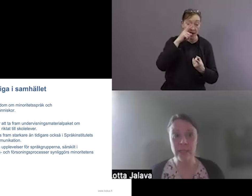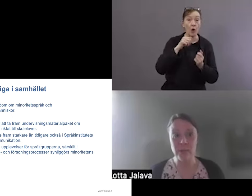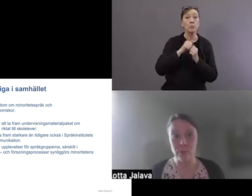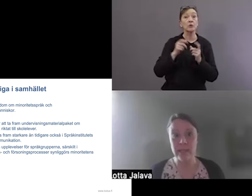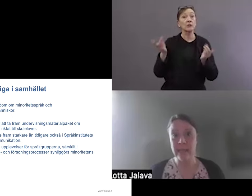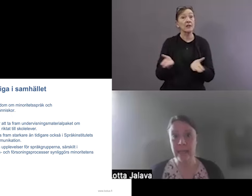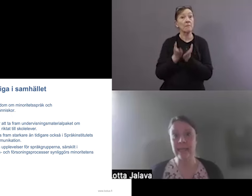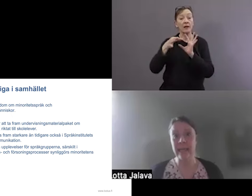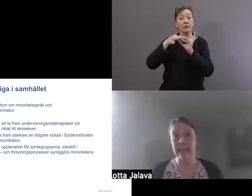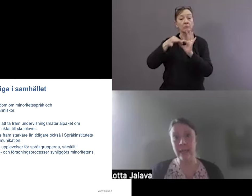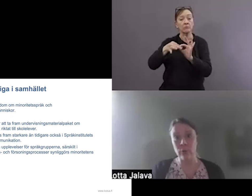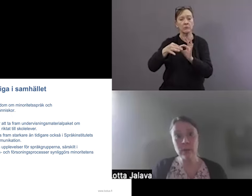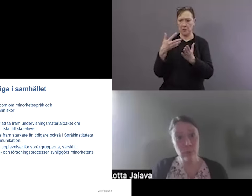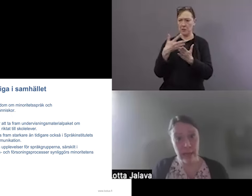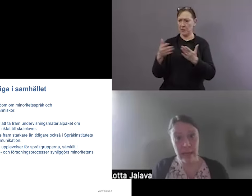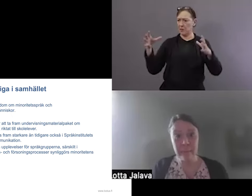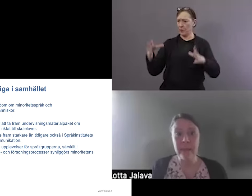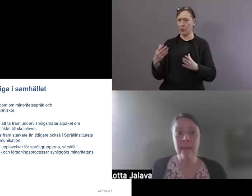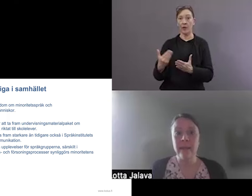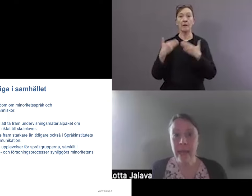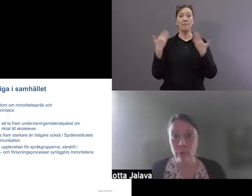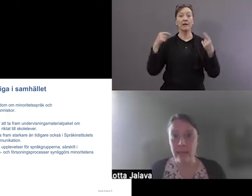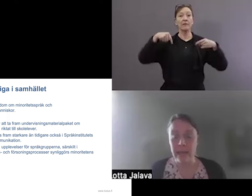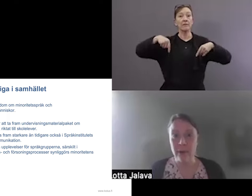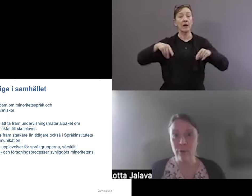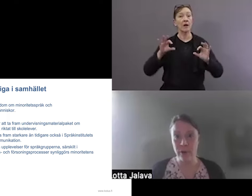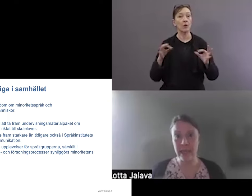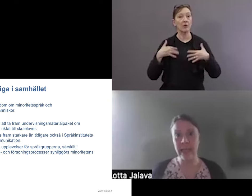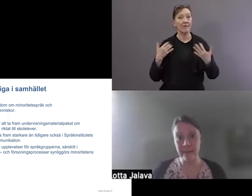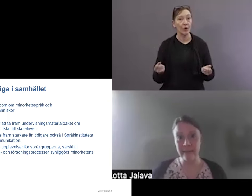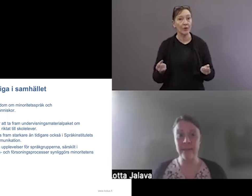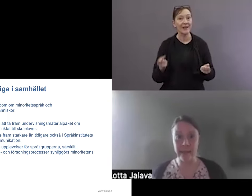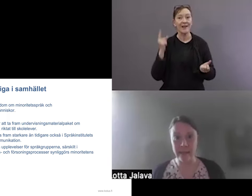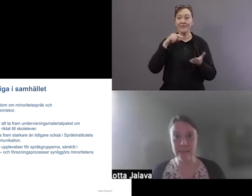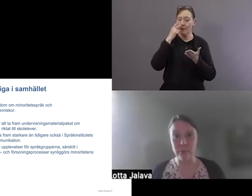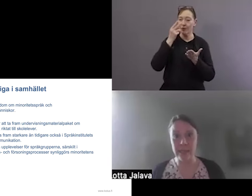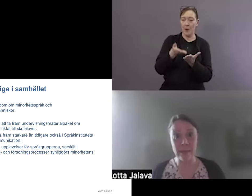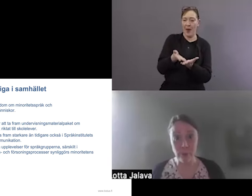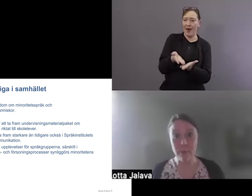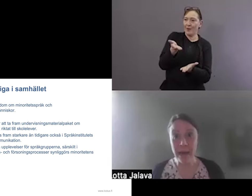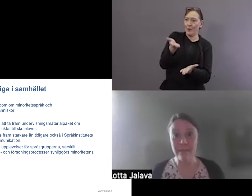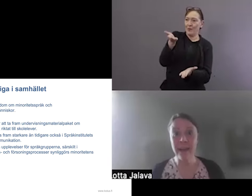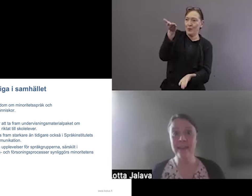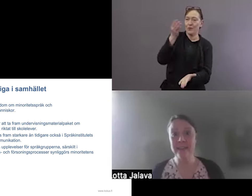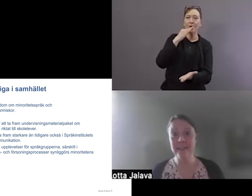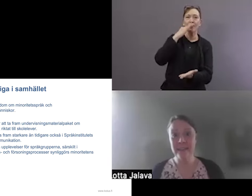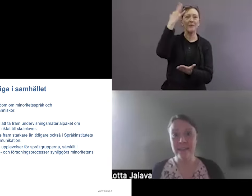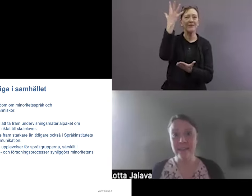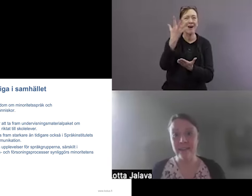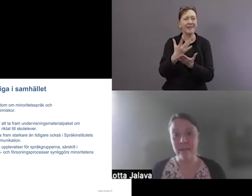koko yhteiskunnassa niin, että nämä kieliryhmät tulee näkyville ja koko niiden tarina historiasta